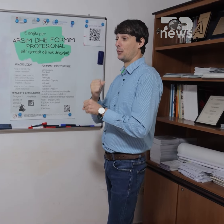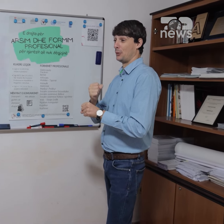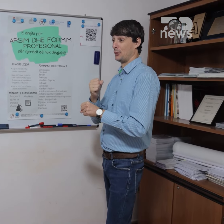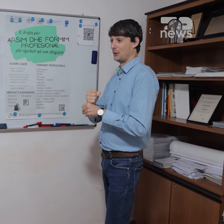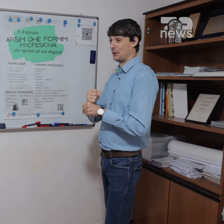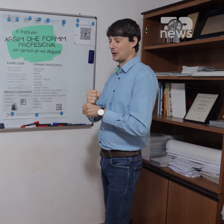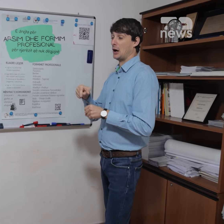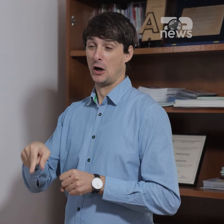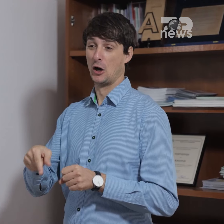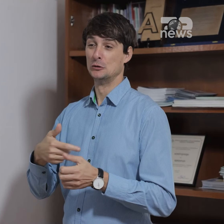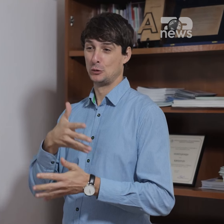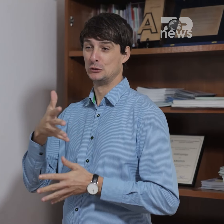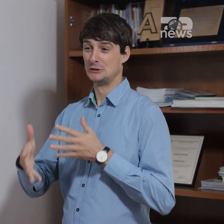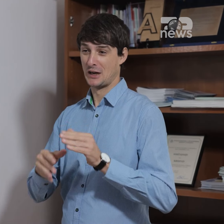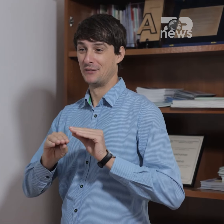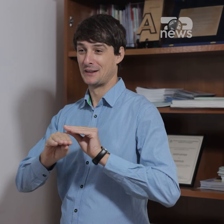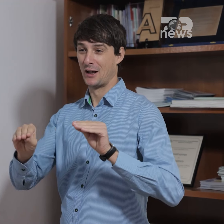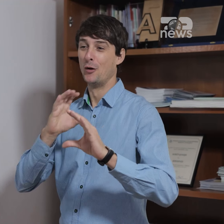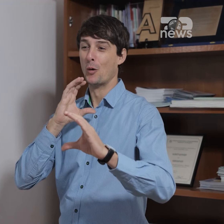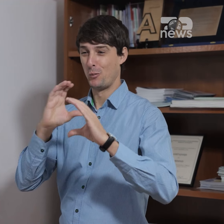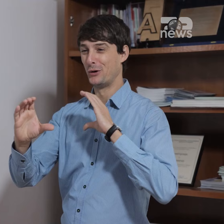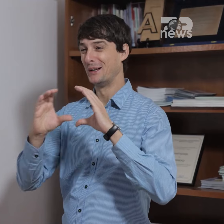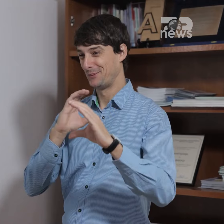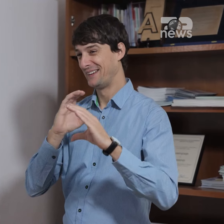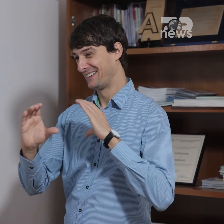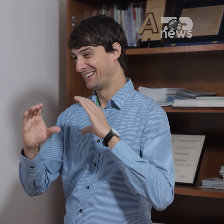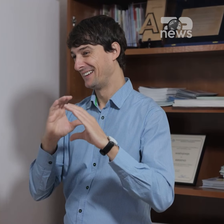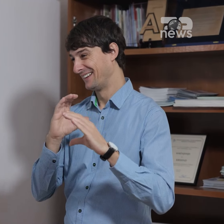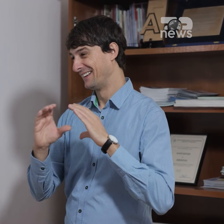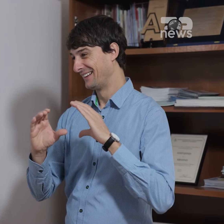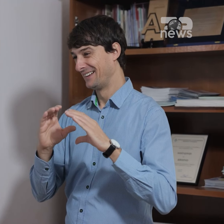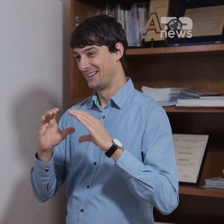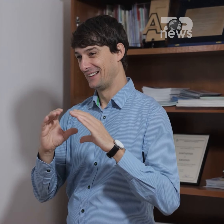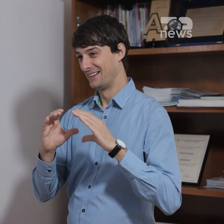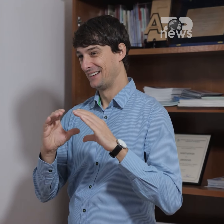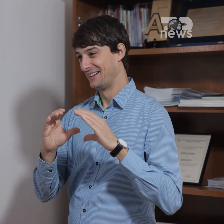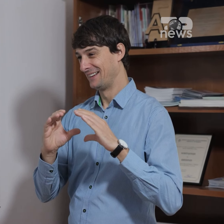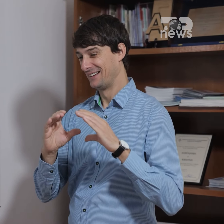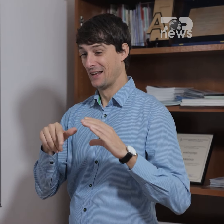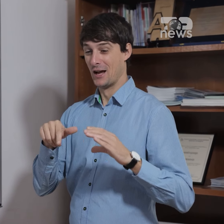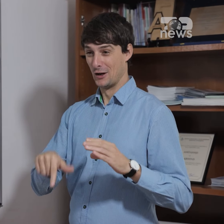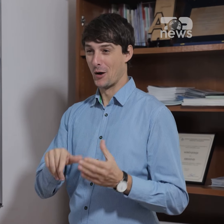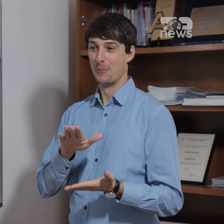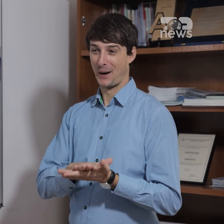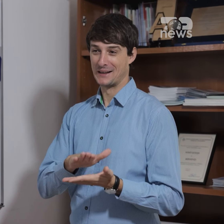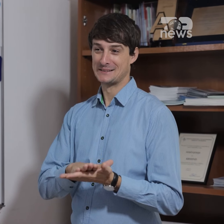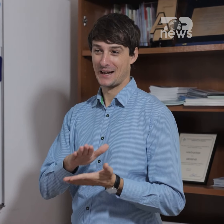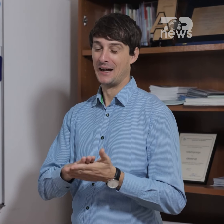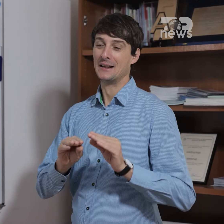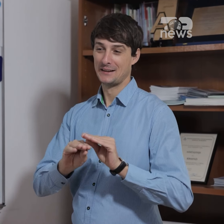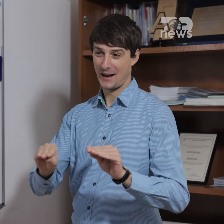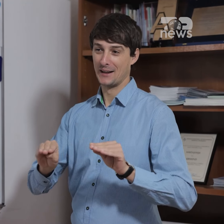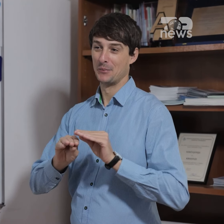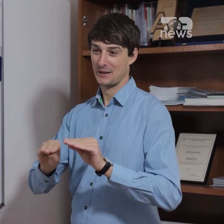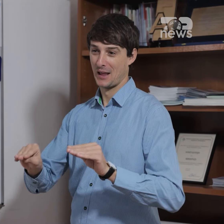nuk dëgjojnë, prindrit të cilët kanë fëmijë që nuk dëgjojnë, interpretët e rinj të cilët duan të mësojnë gjuhën e shenjave dhe